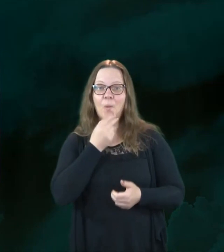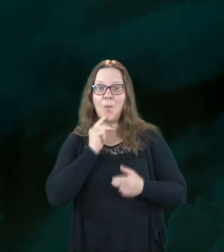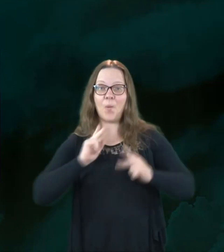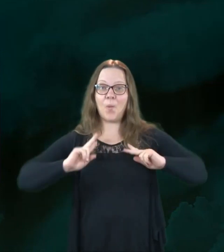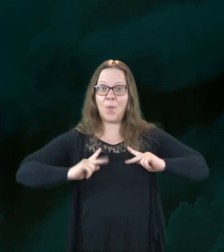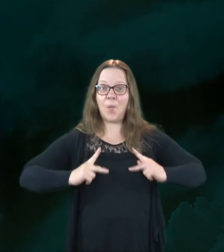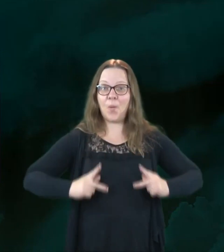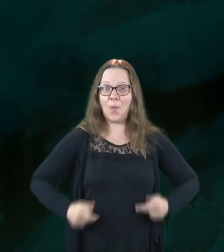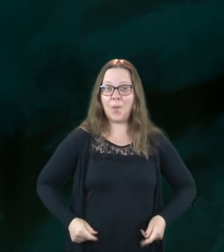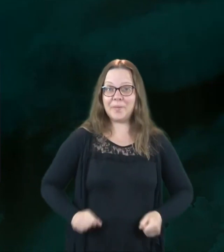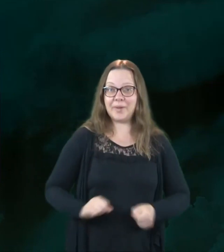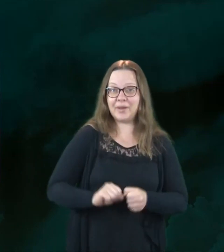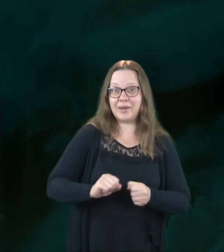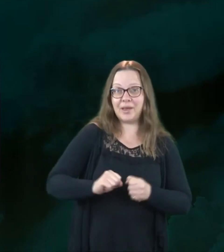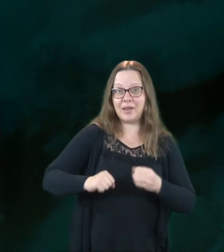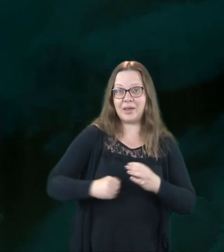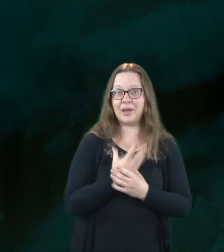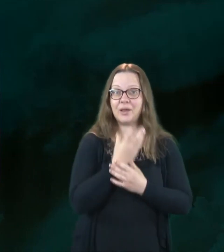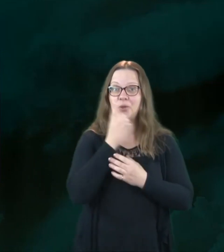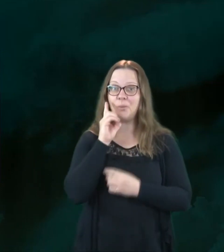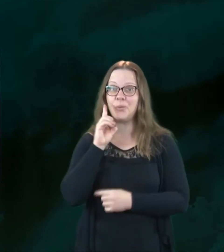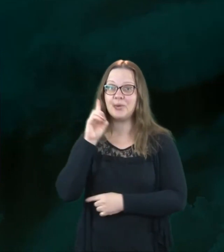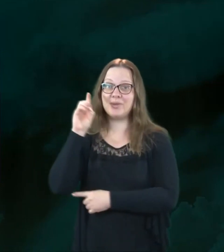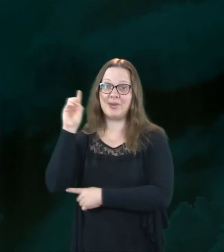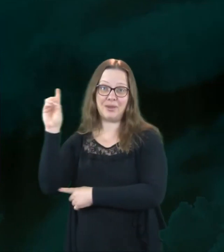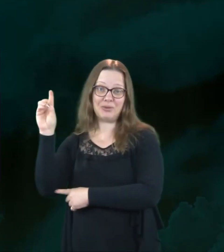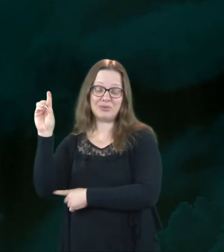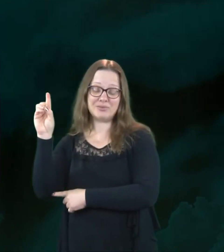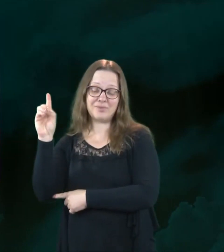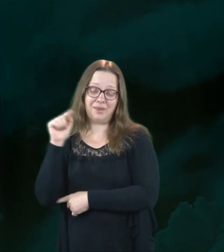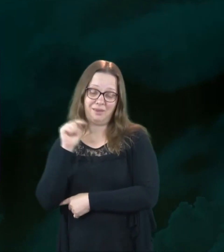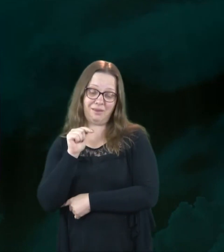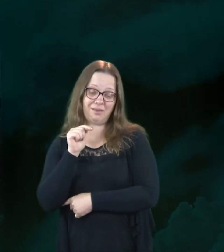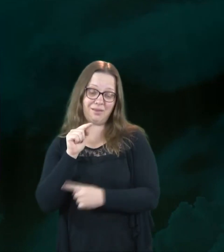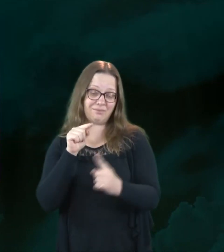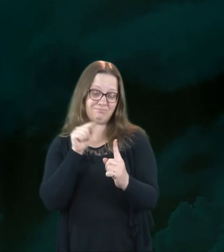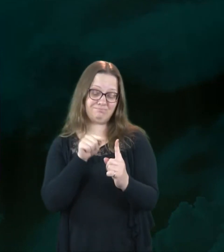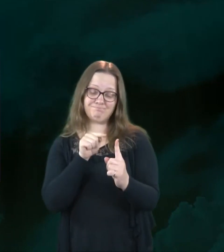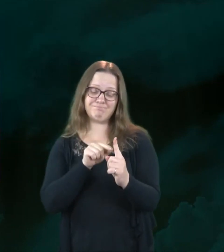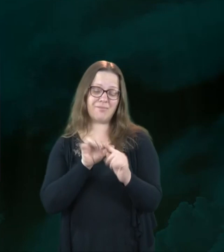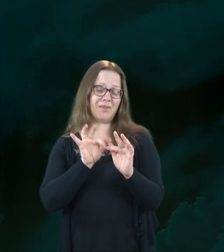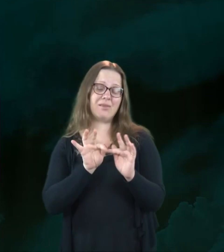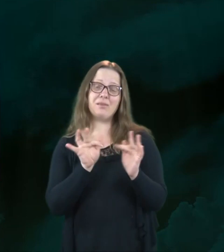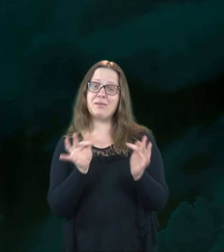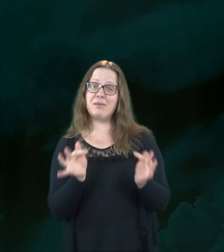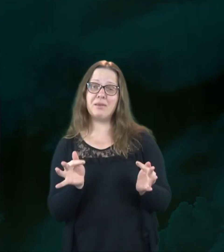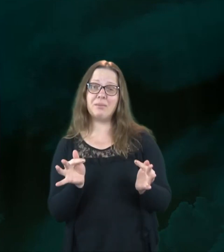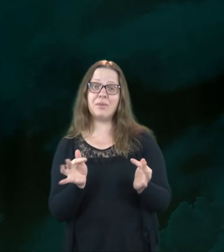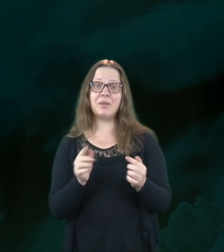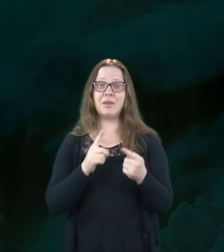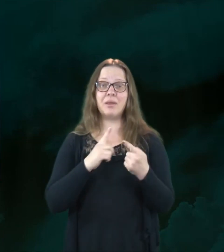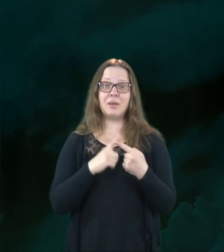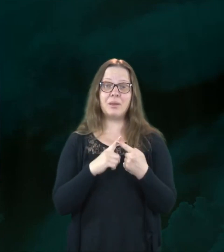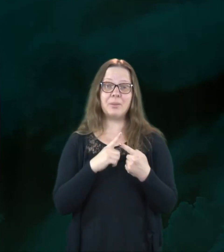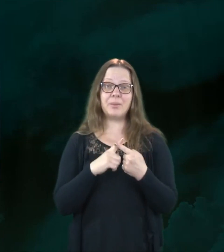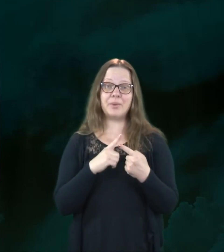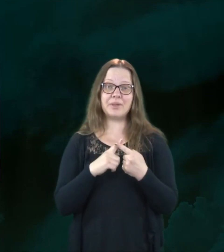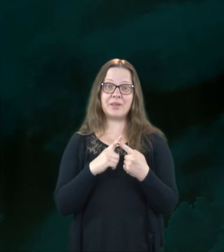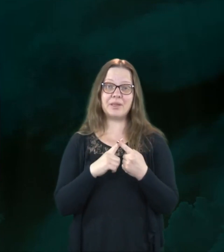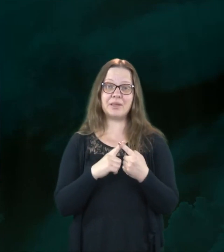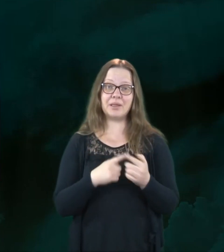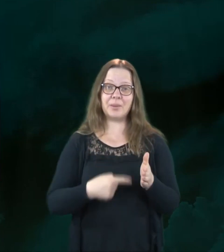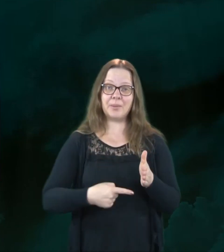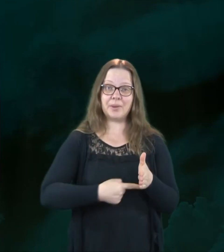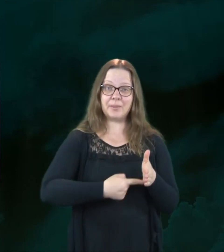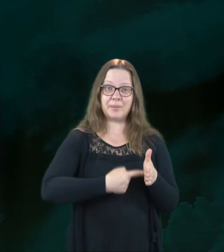Deus era um homem simples. Por que eu digo isso? Porque em 1